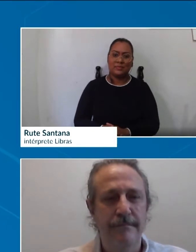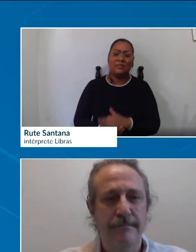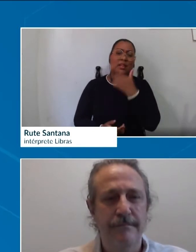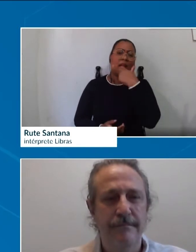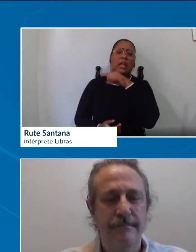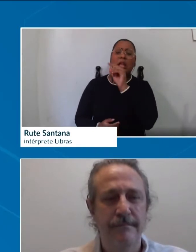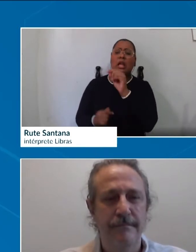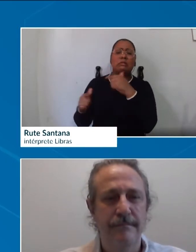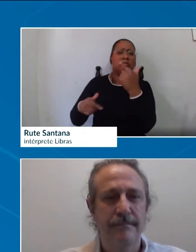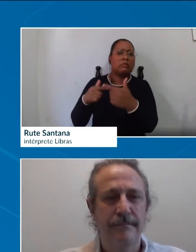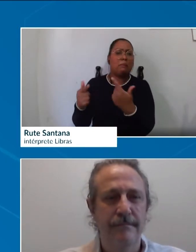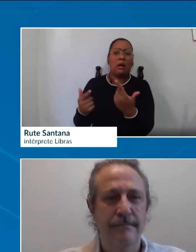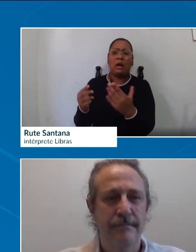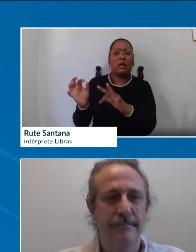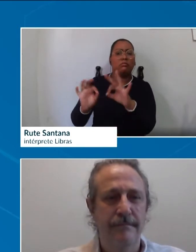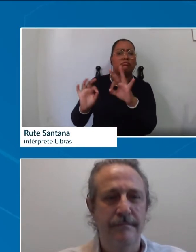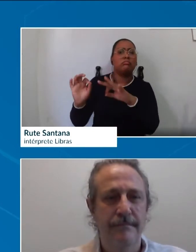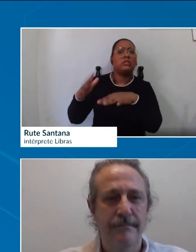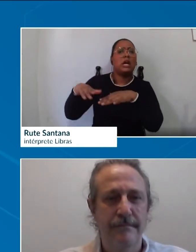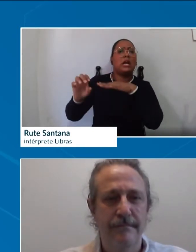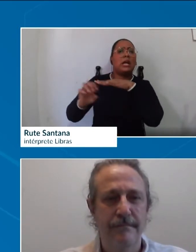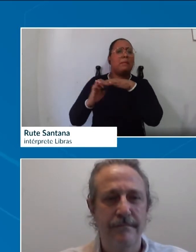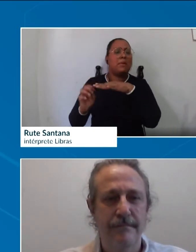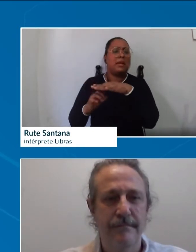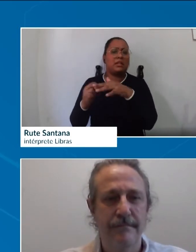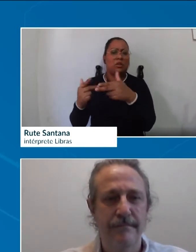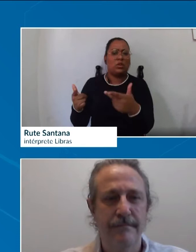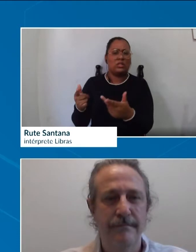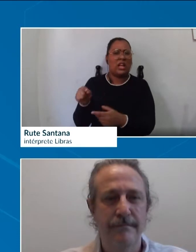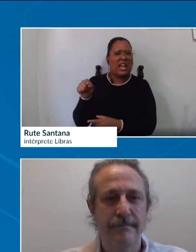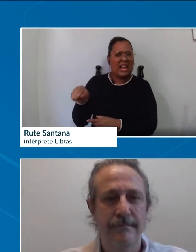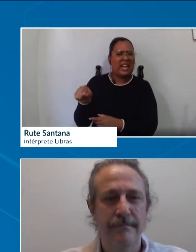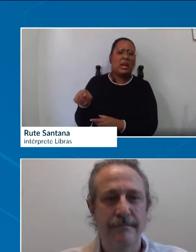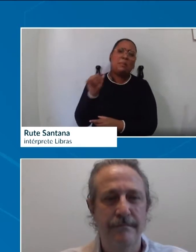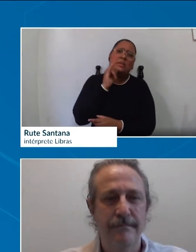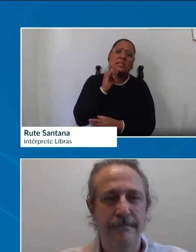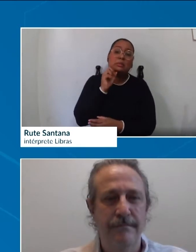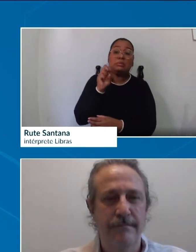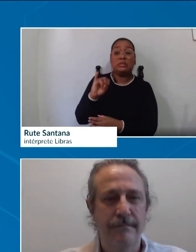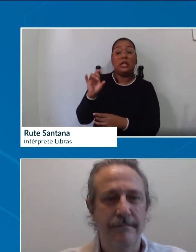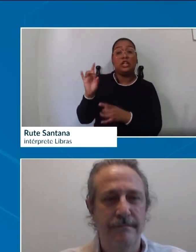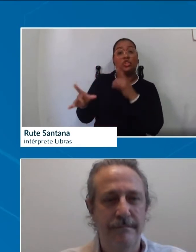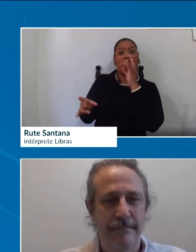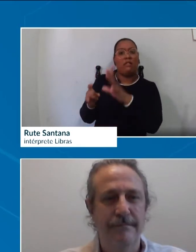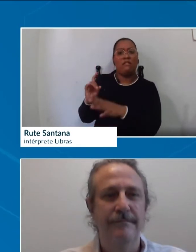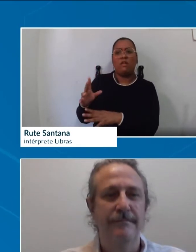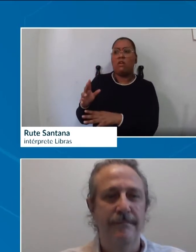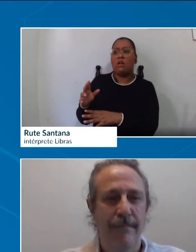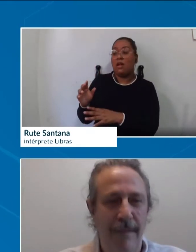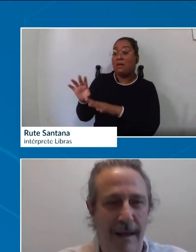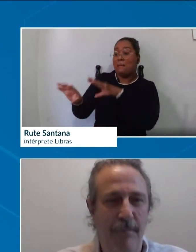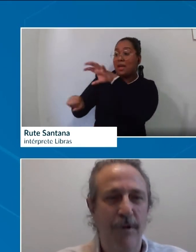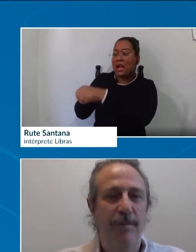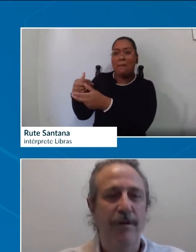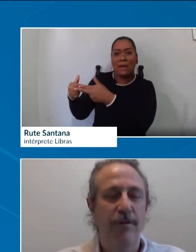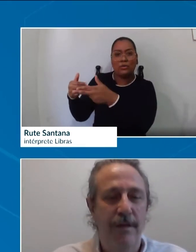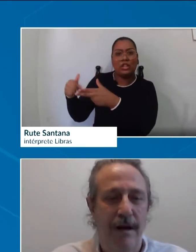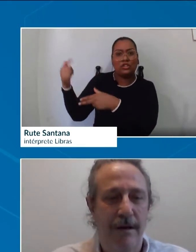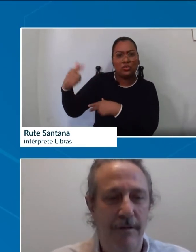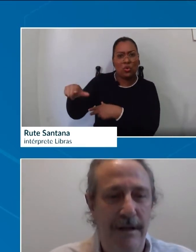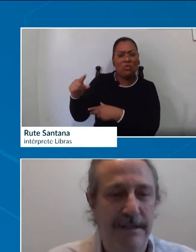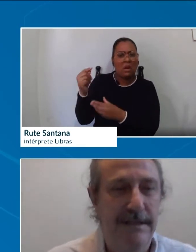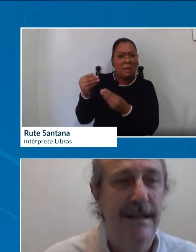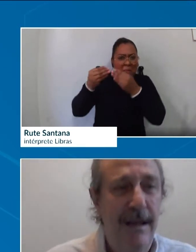ramo, seja de indústria ou empresas, não perde dinheiro em aproveitar os resíduos, né? Pelo contrário. Muito